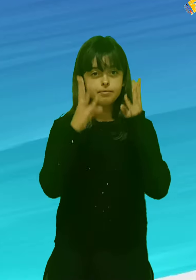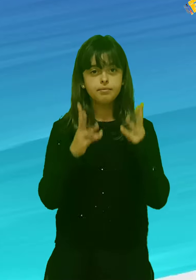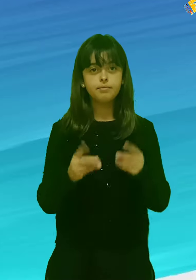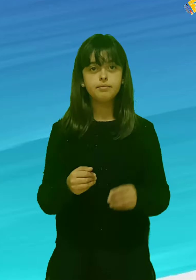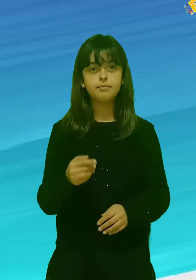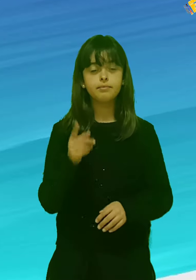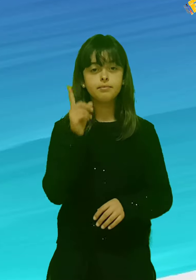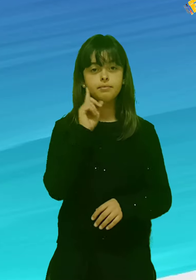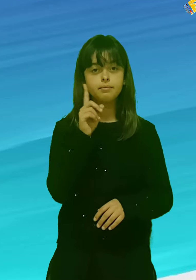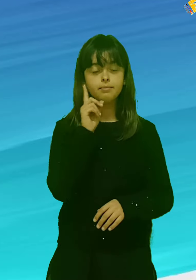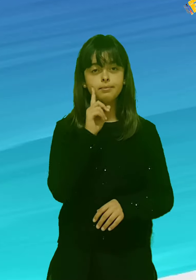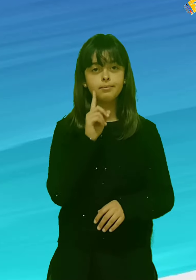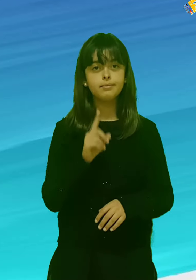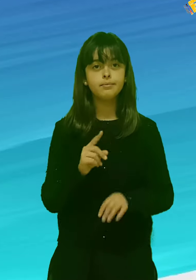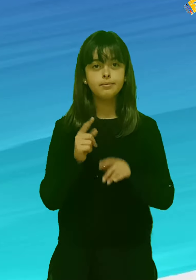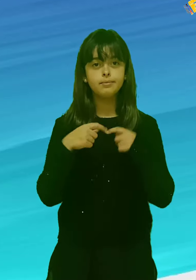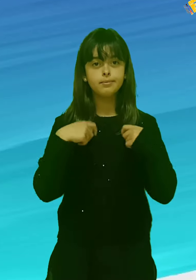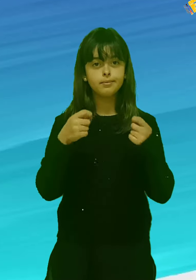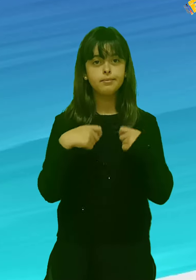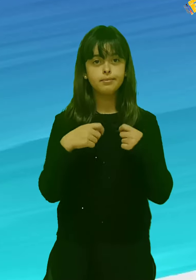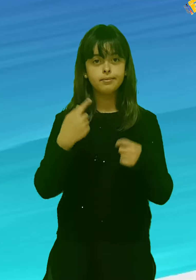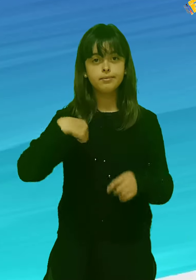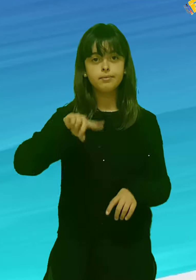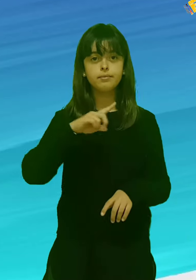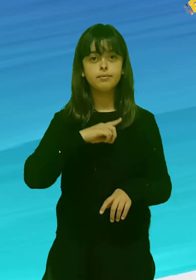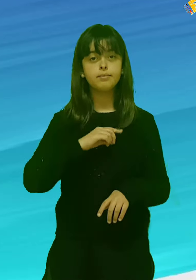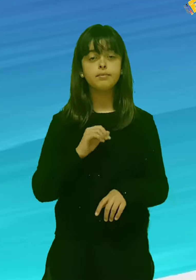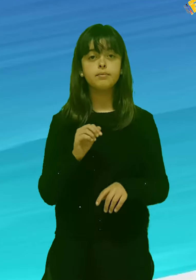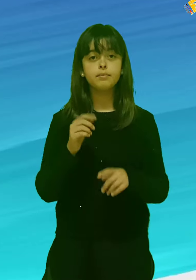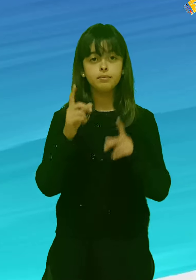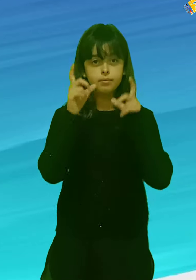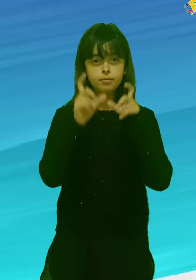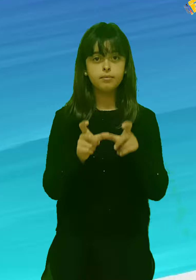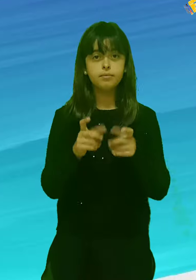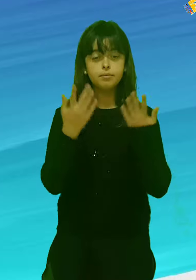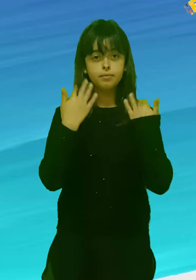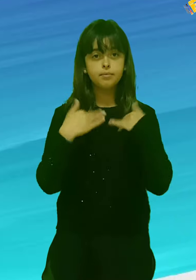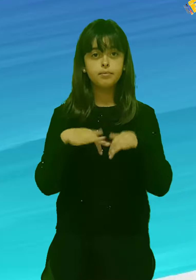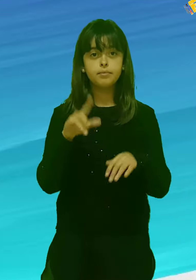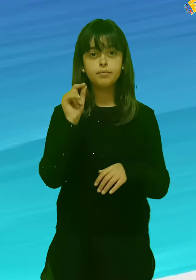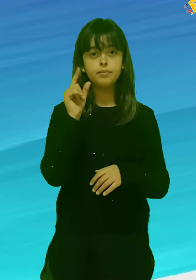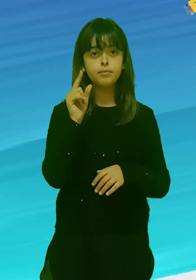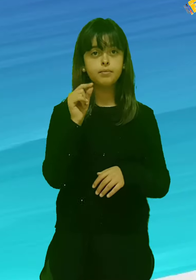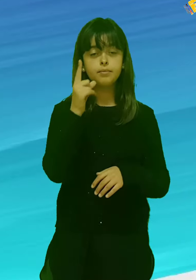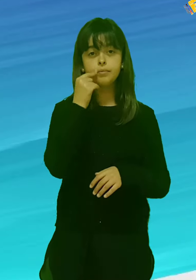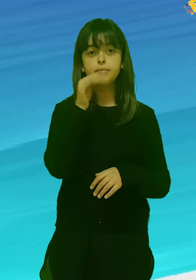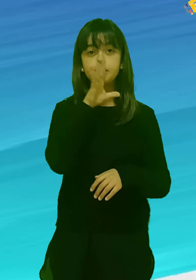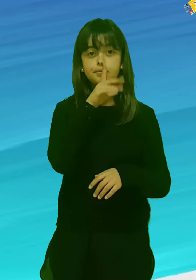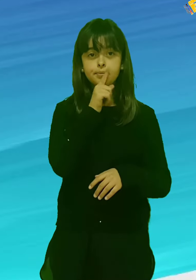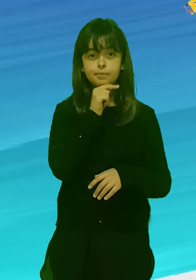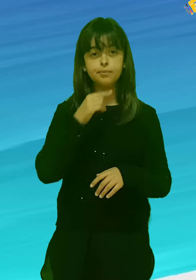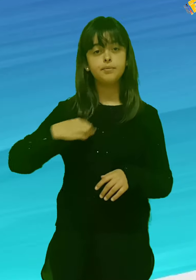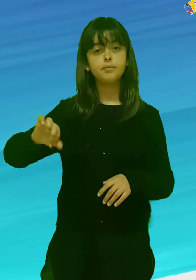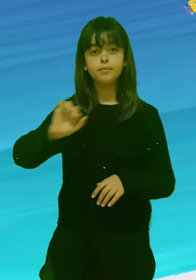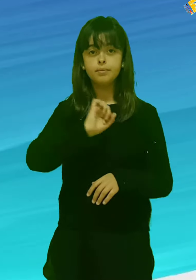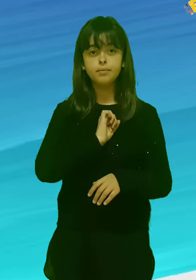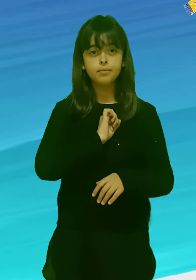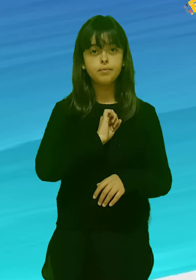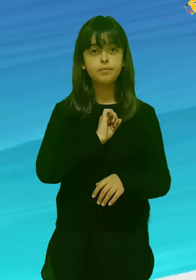A gestão financeira é importante para o controle das nossas despesas, mas também ajuda os nossos pais a tomarem decisões